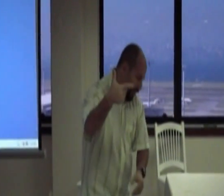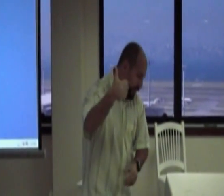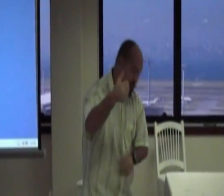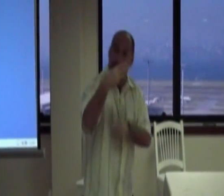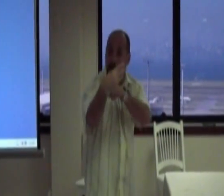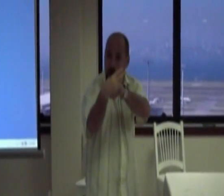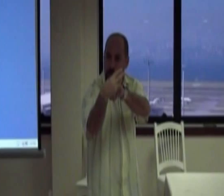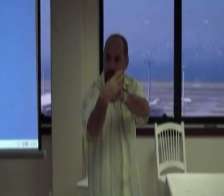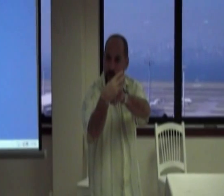A lei